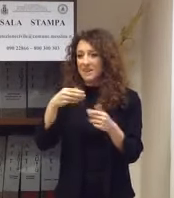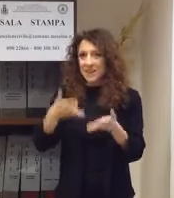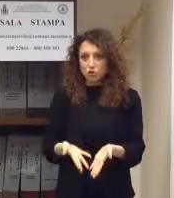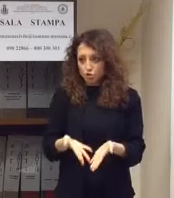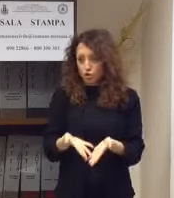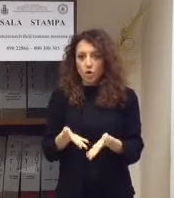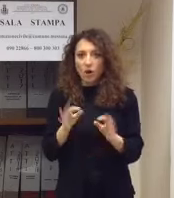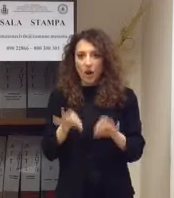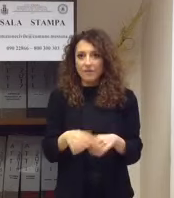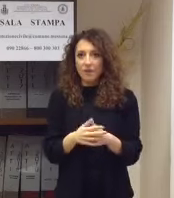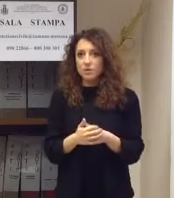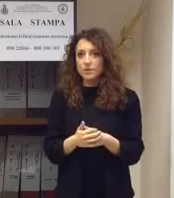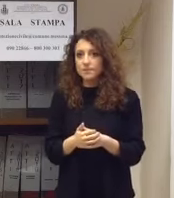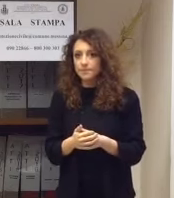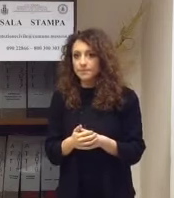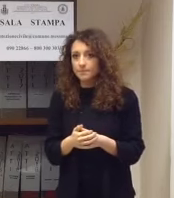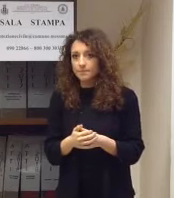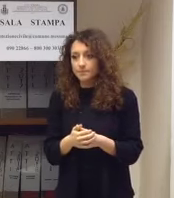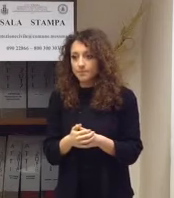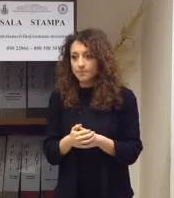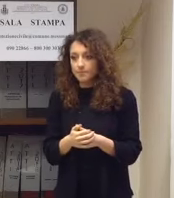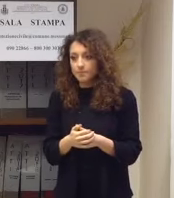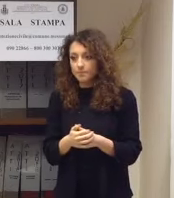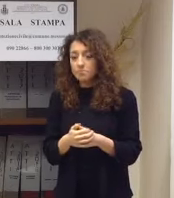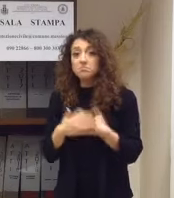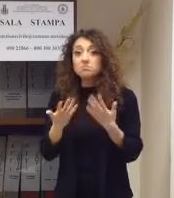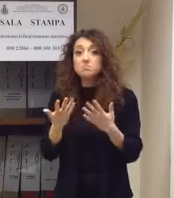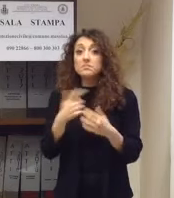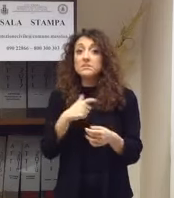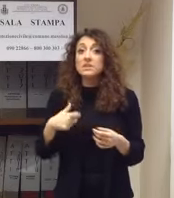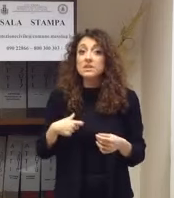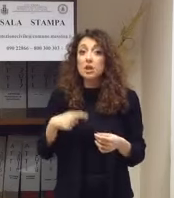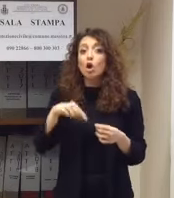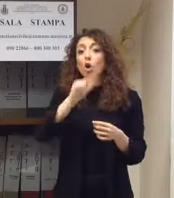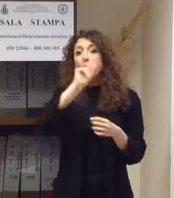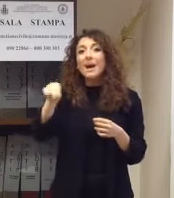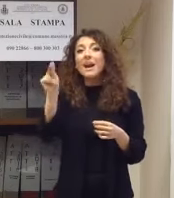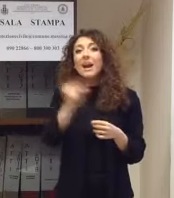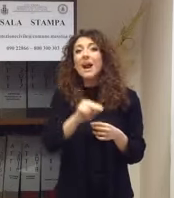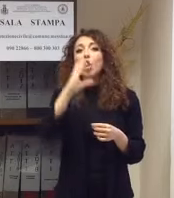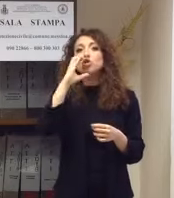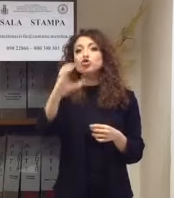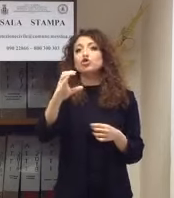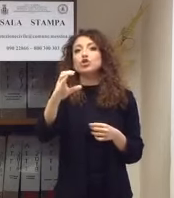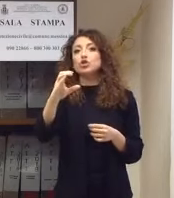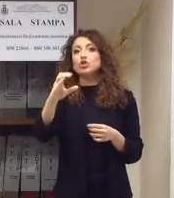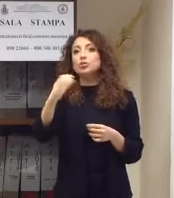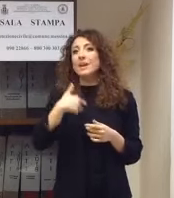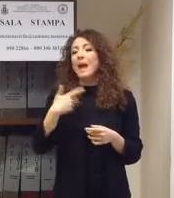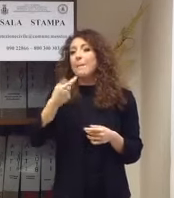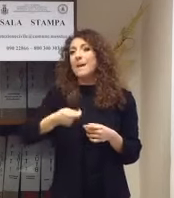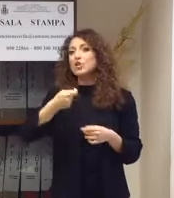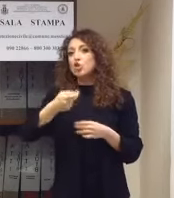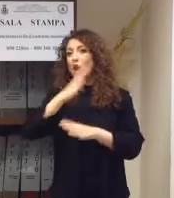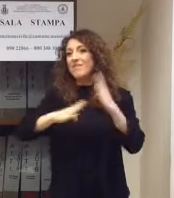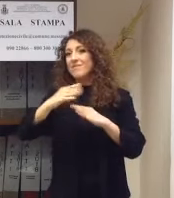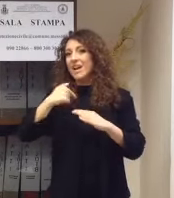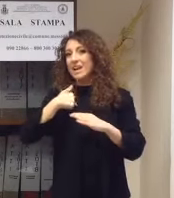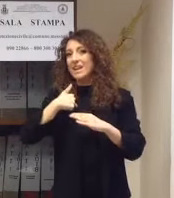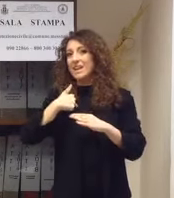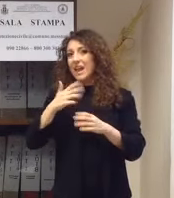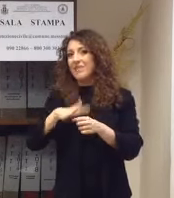messaggio. Salve signor sindaco, io ho barrato la lettera C visto che ho una pensione di invalidità e siamo in